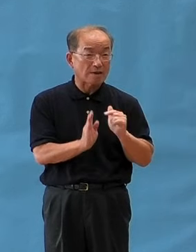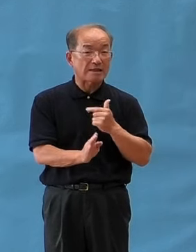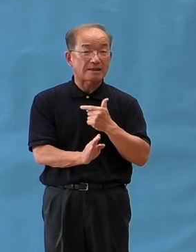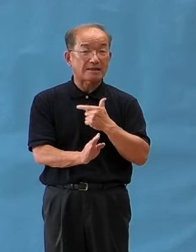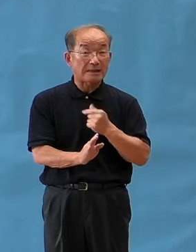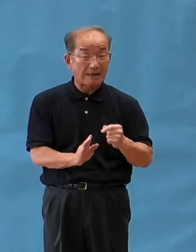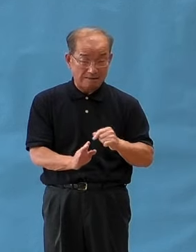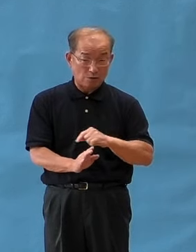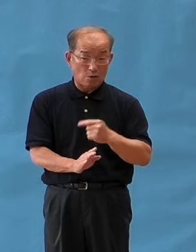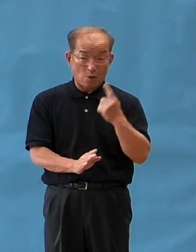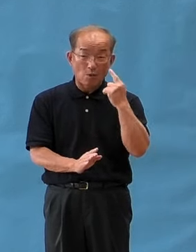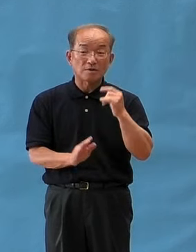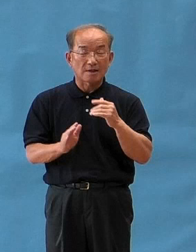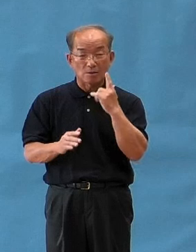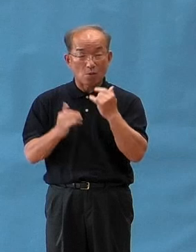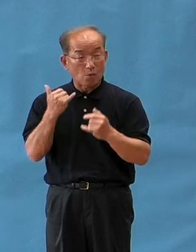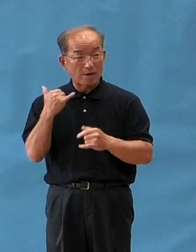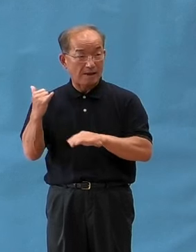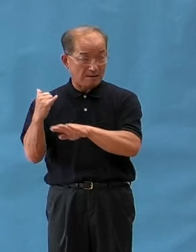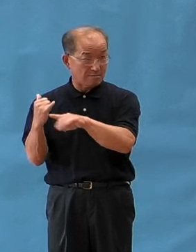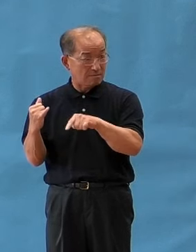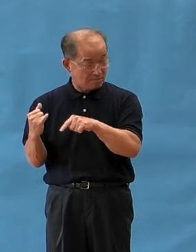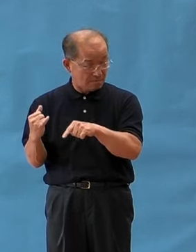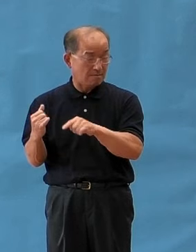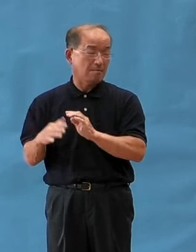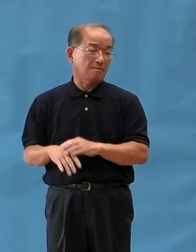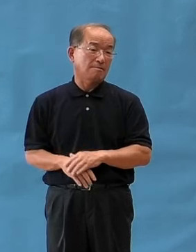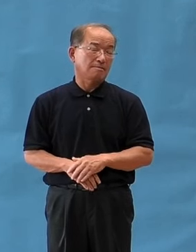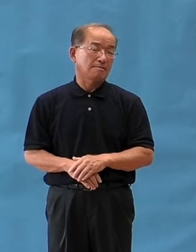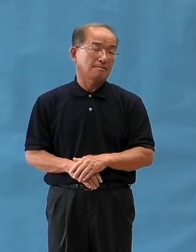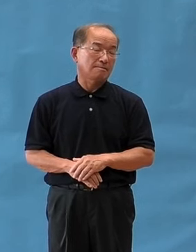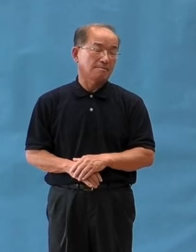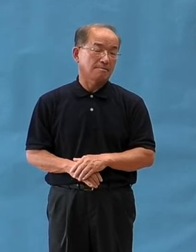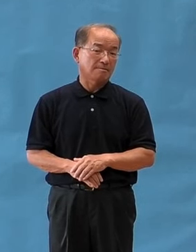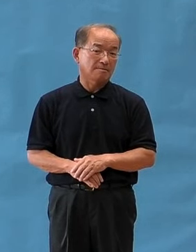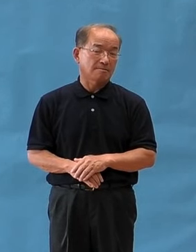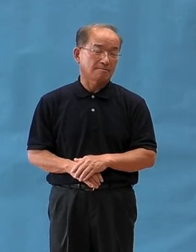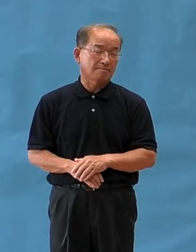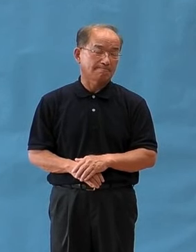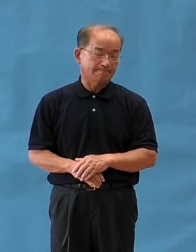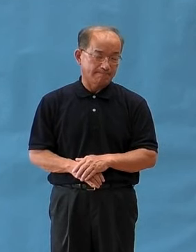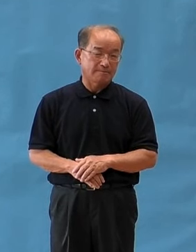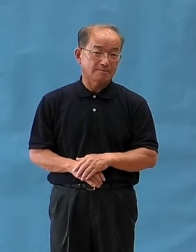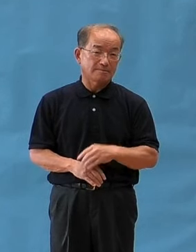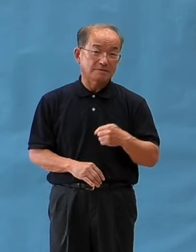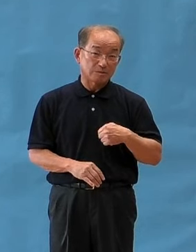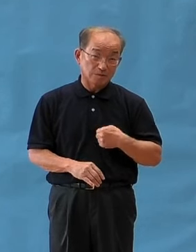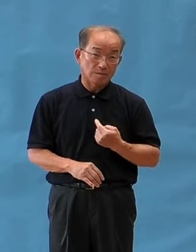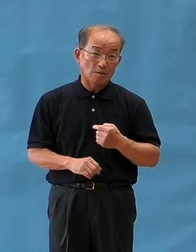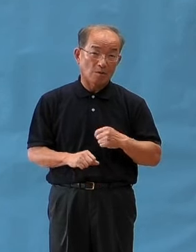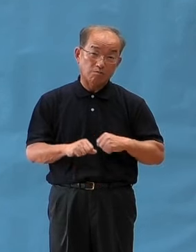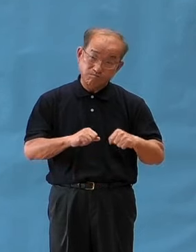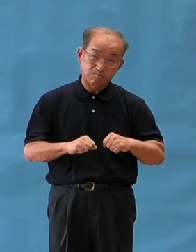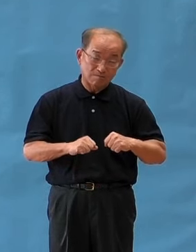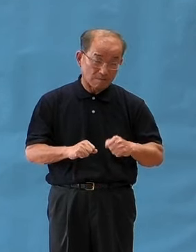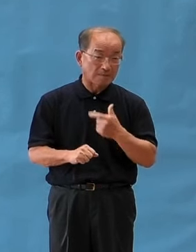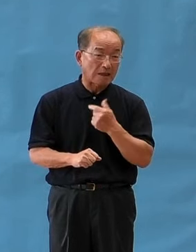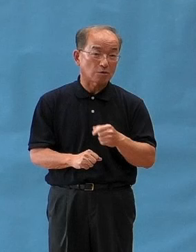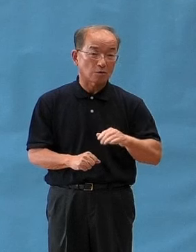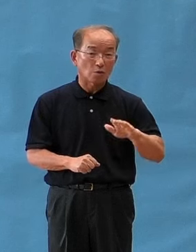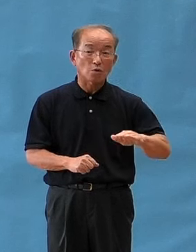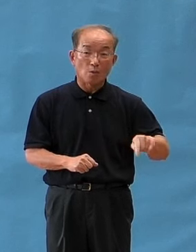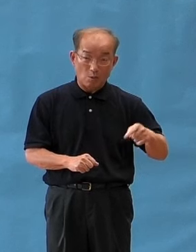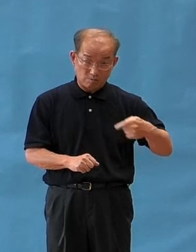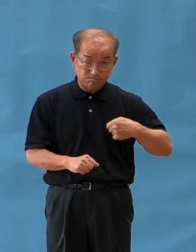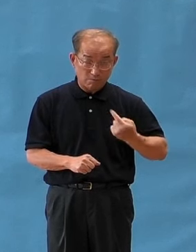る親とか、その自分としてなんとか受けたいと思ってる子どもの、